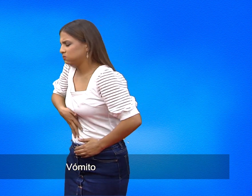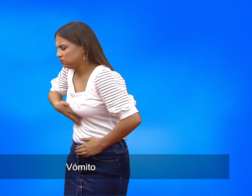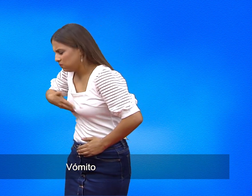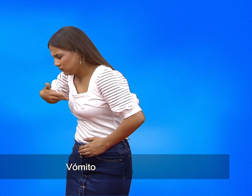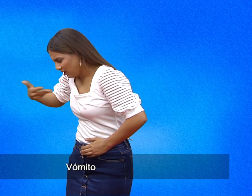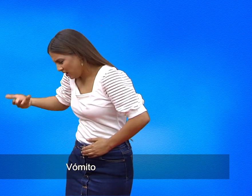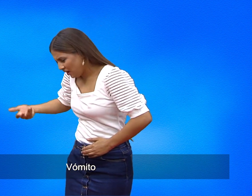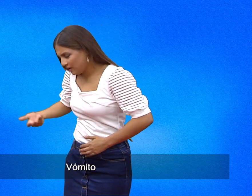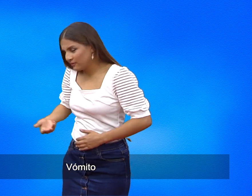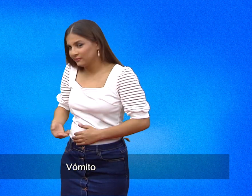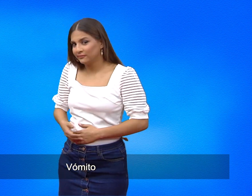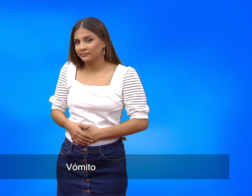vómito